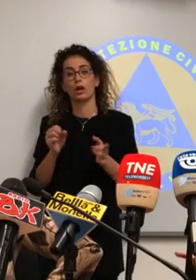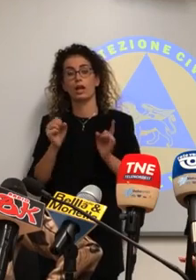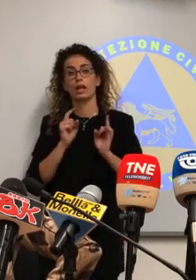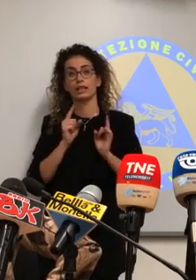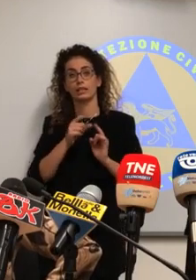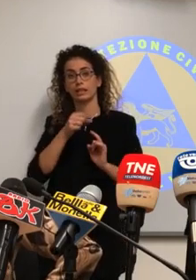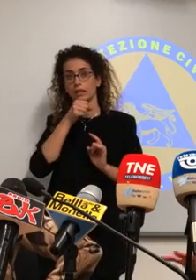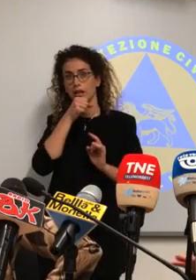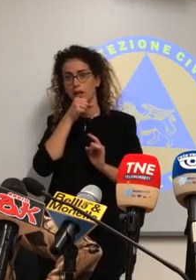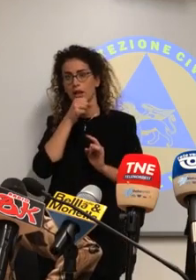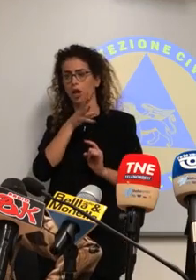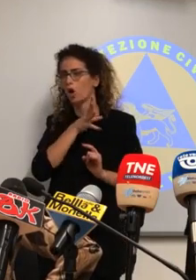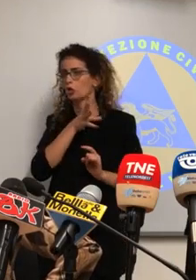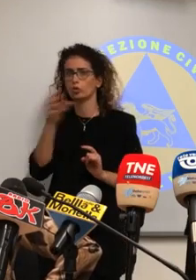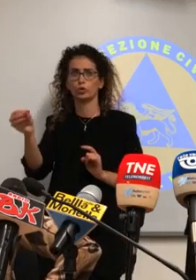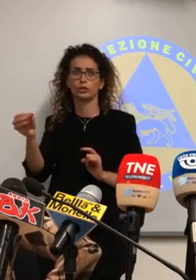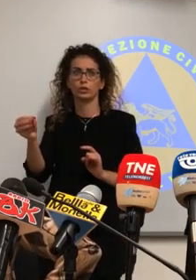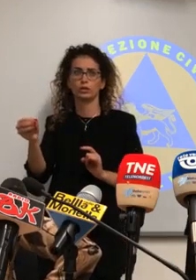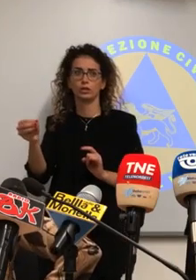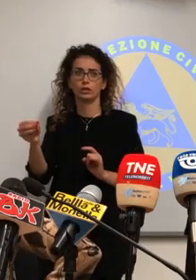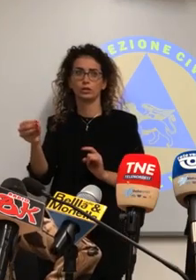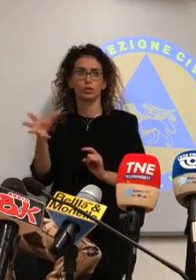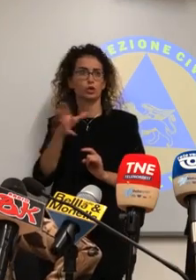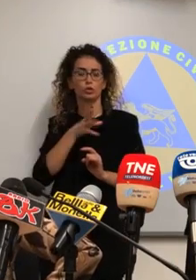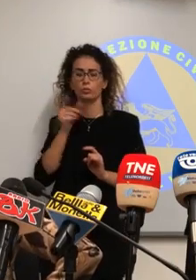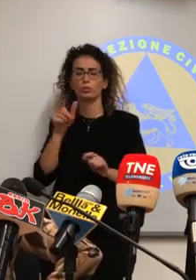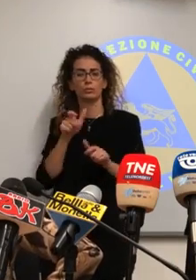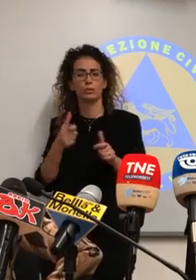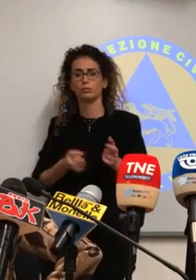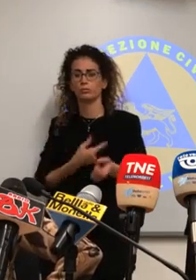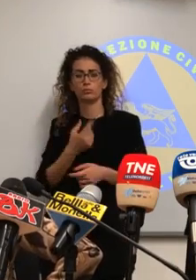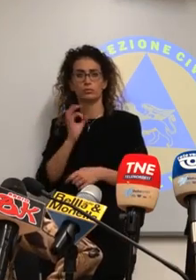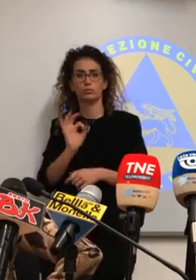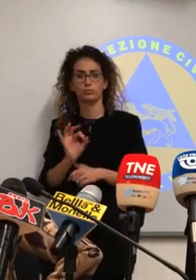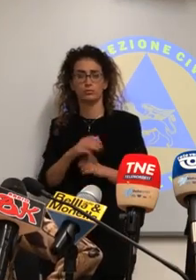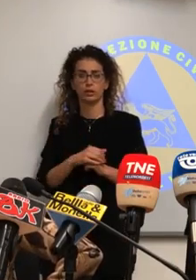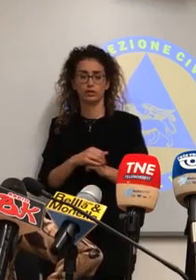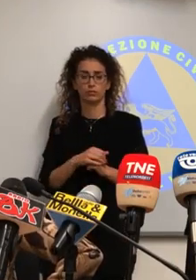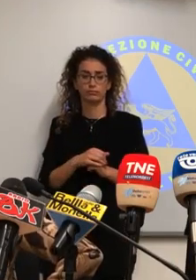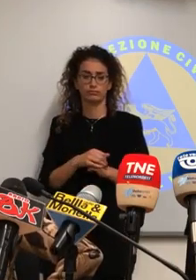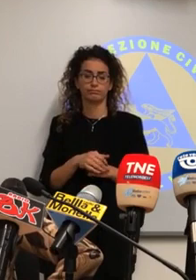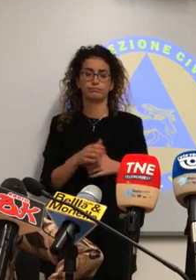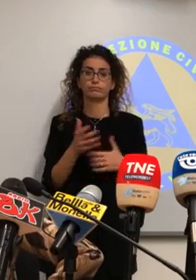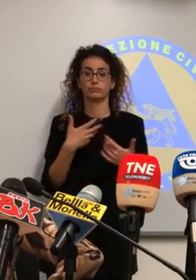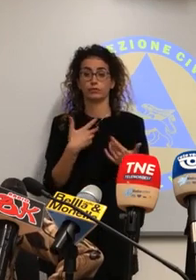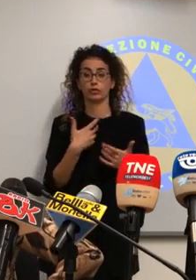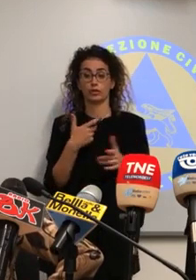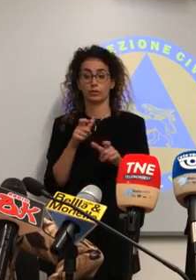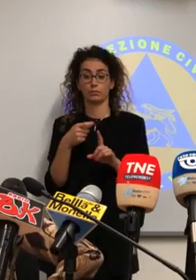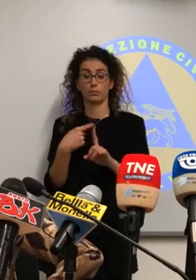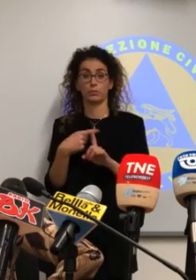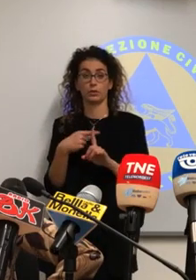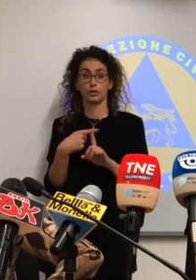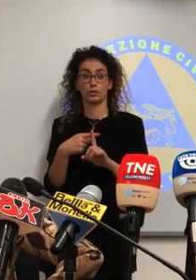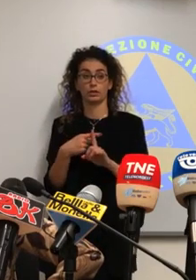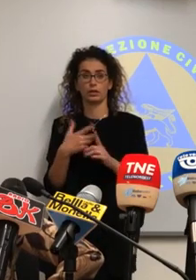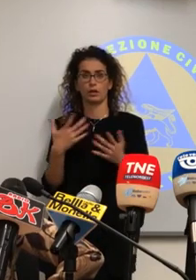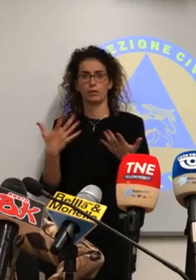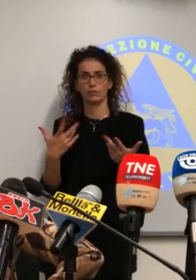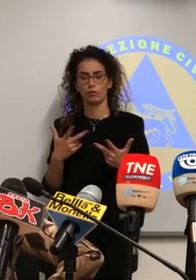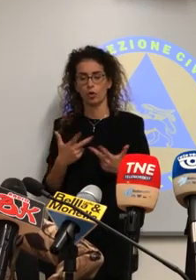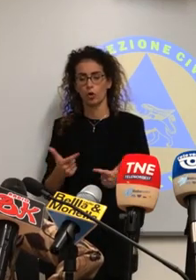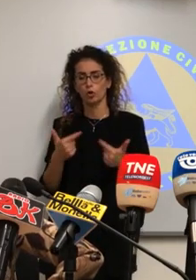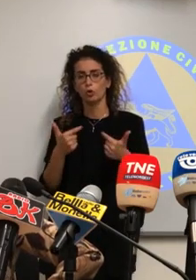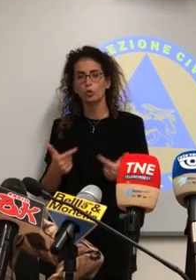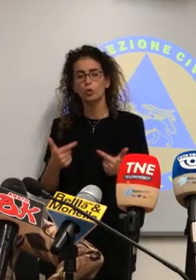su tutti, quindi anche su tutti i soggetti asintomatici, e come vedete, insomma, la positività per fortuna allo stato attuale